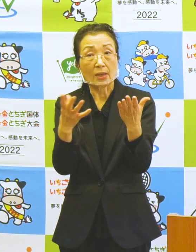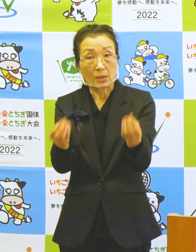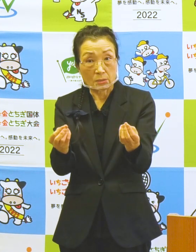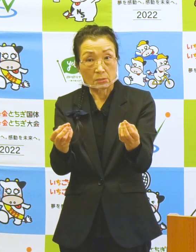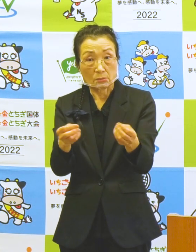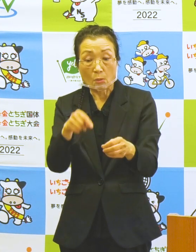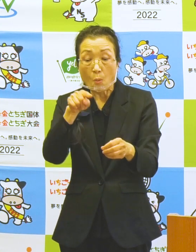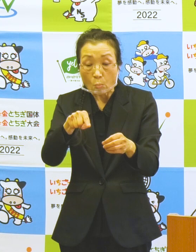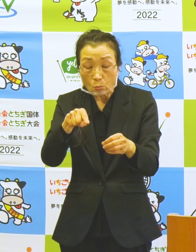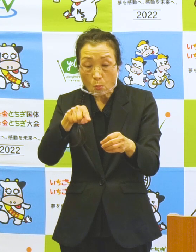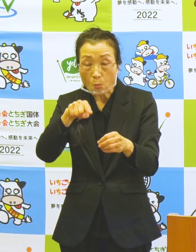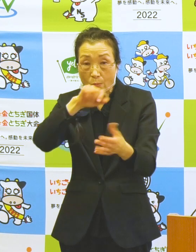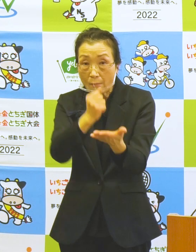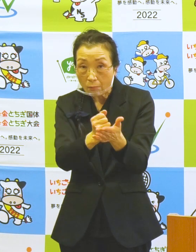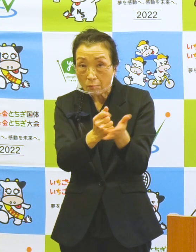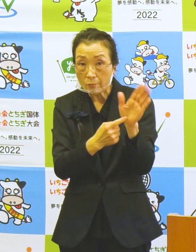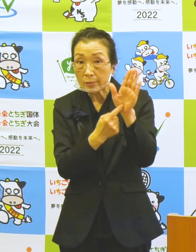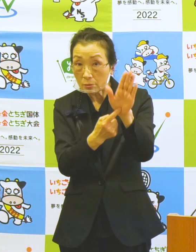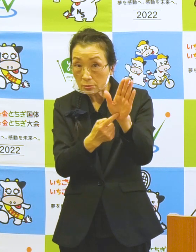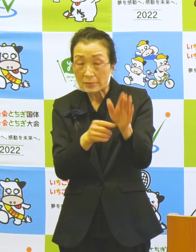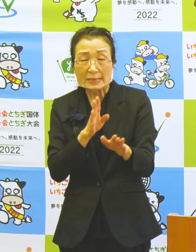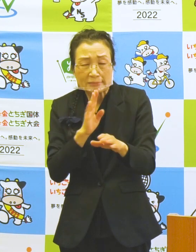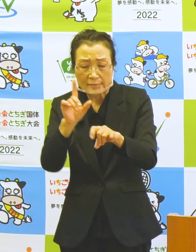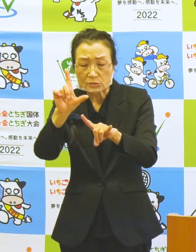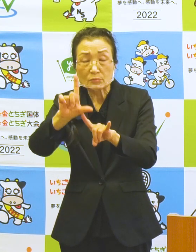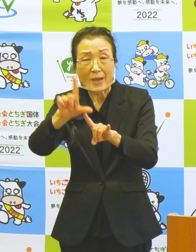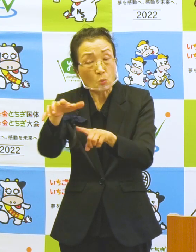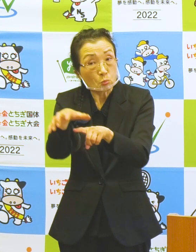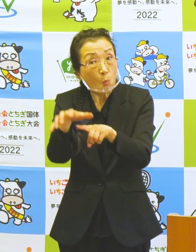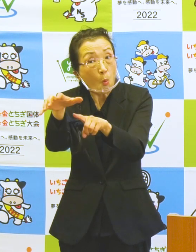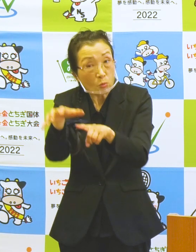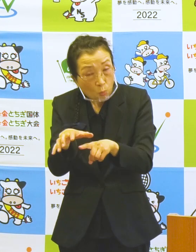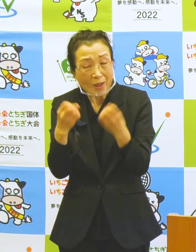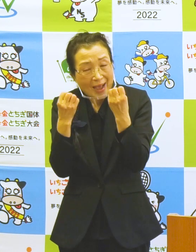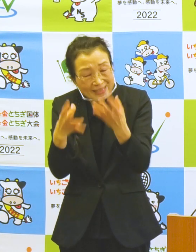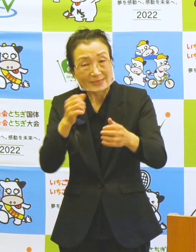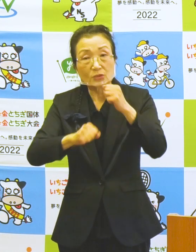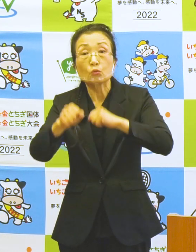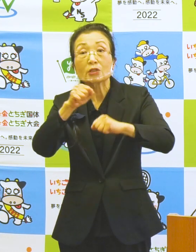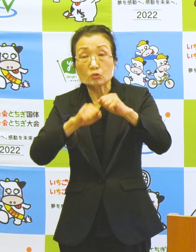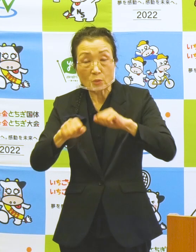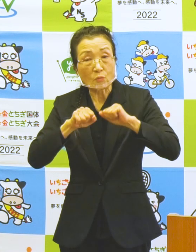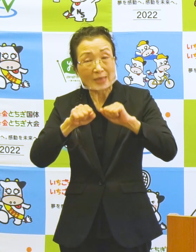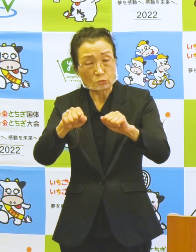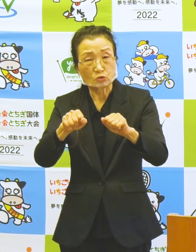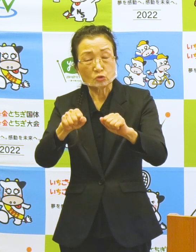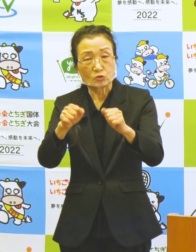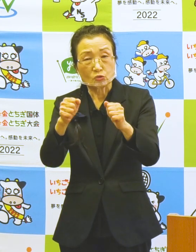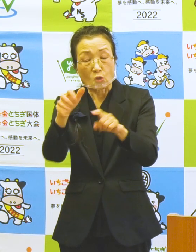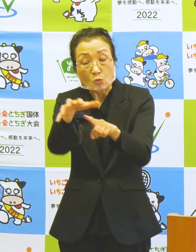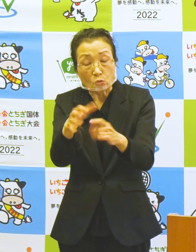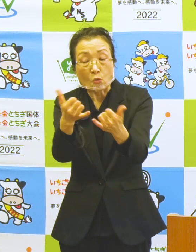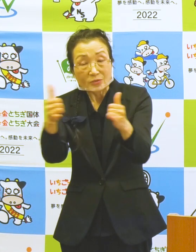この成果を生かし、実際にスマート農業などの新たな取り組みを行う農業者の方の費用